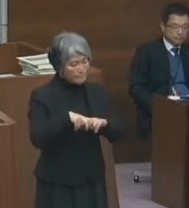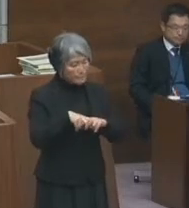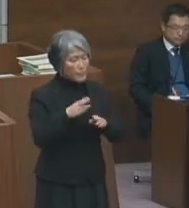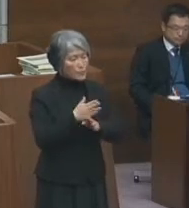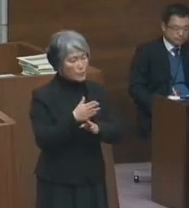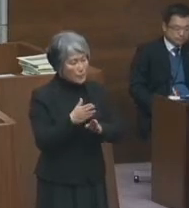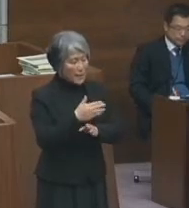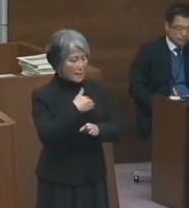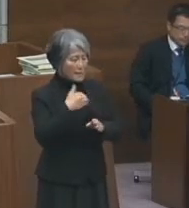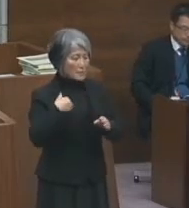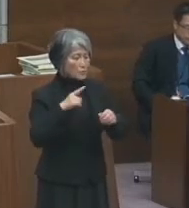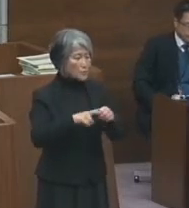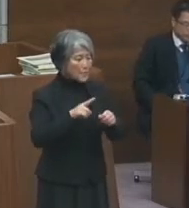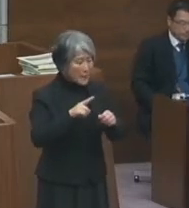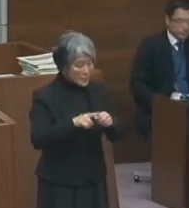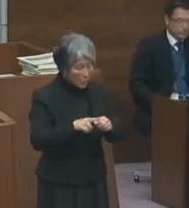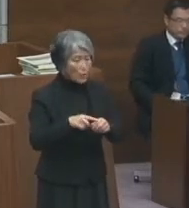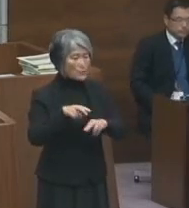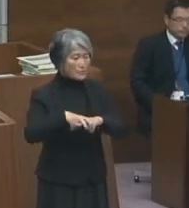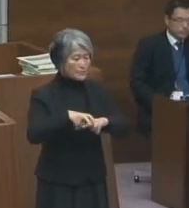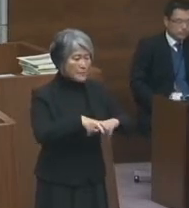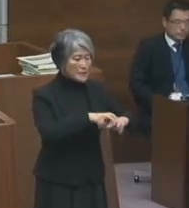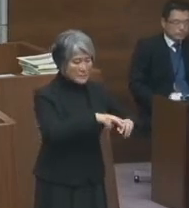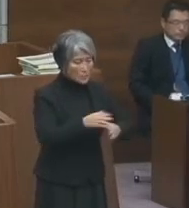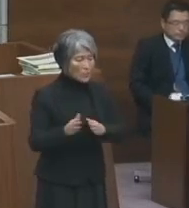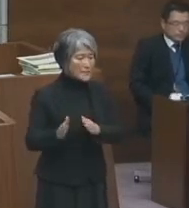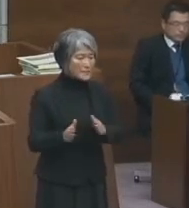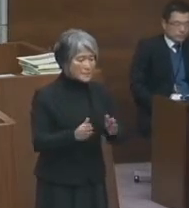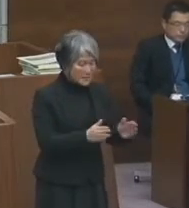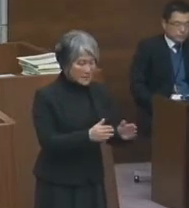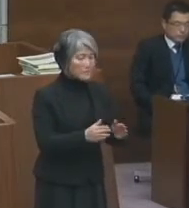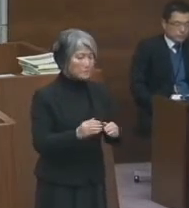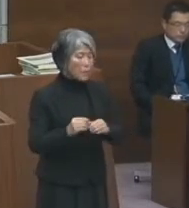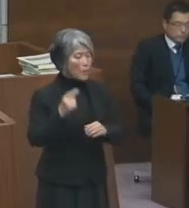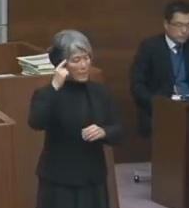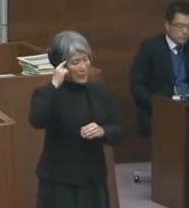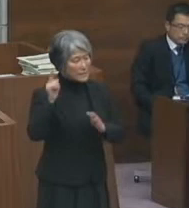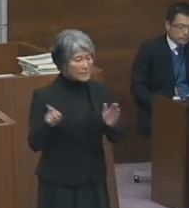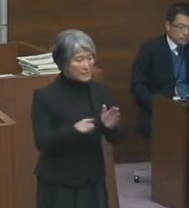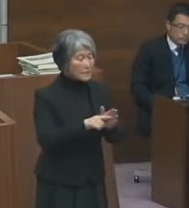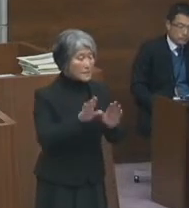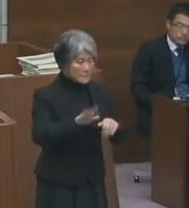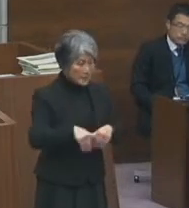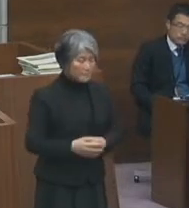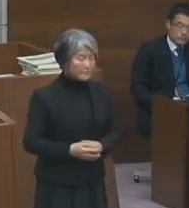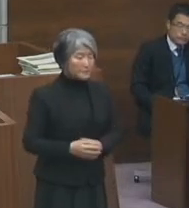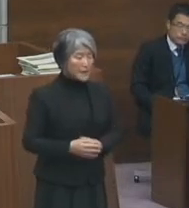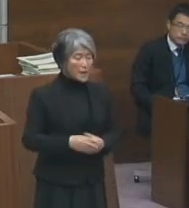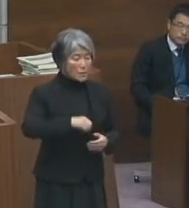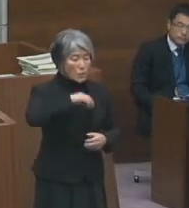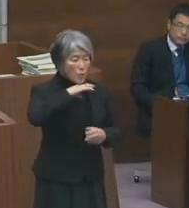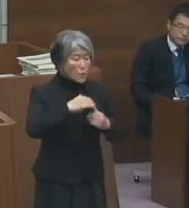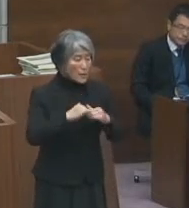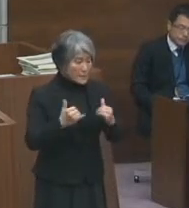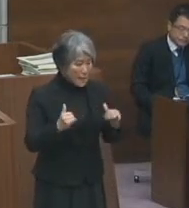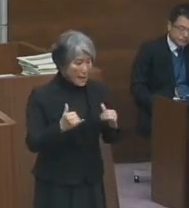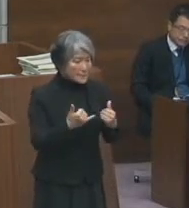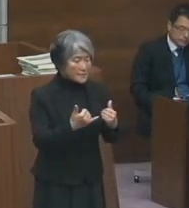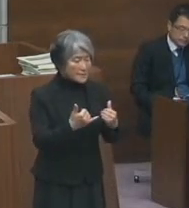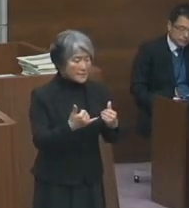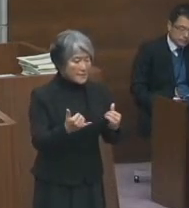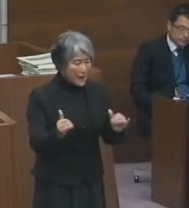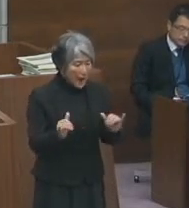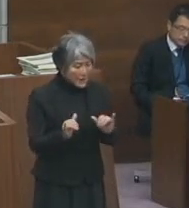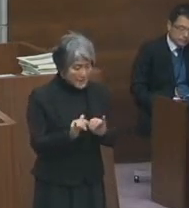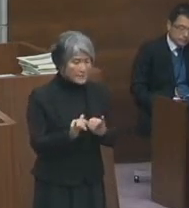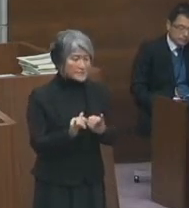ございますが、共生社会ホストタウンに登録された本市では、共生社会の実現に向け、現在、高齢者をはじめ、誰もが安